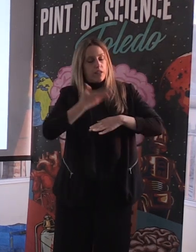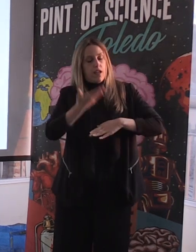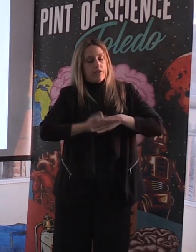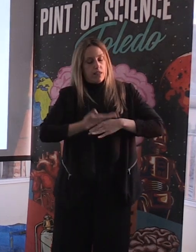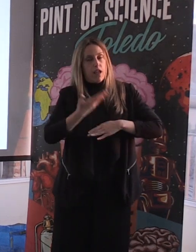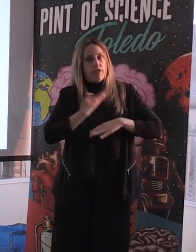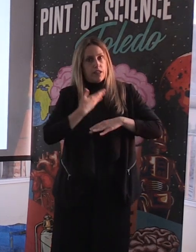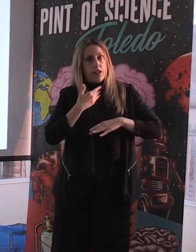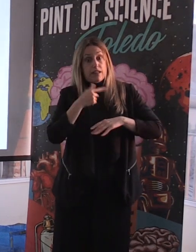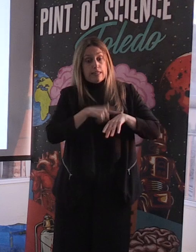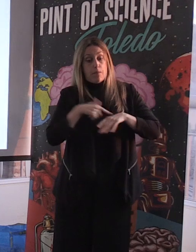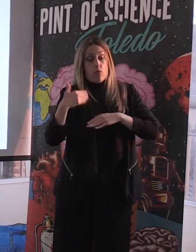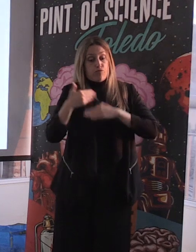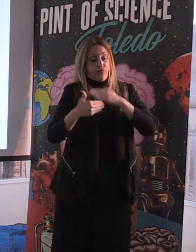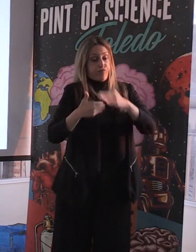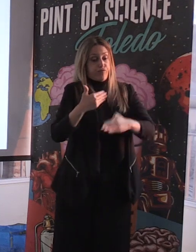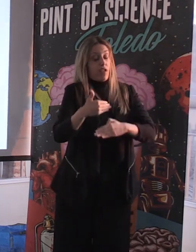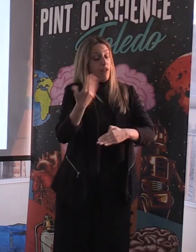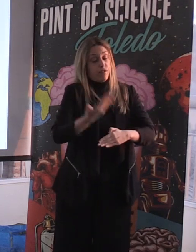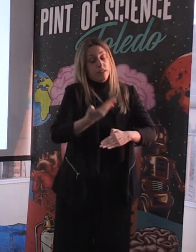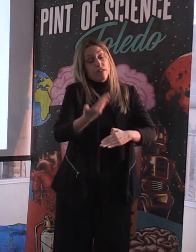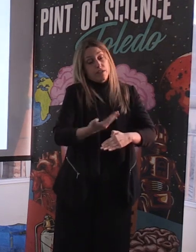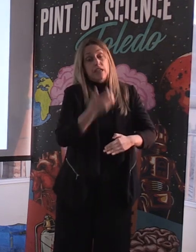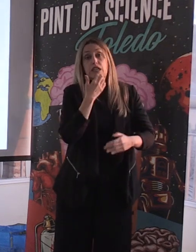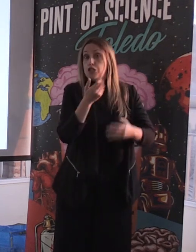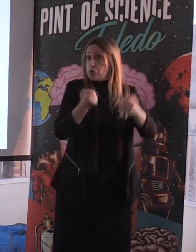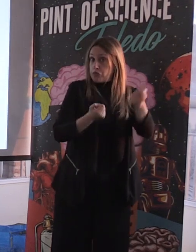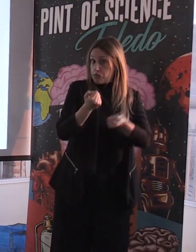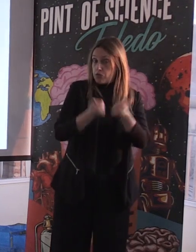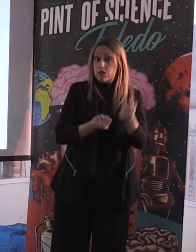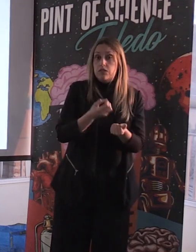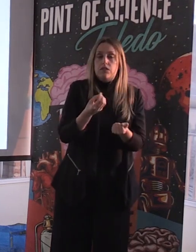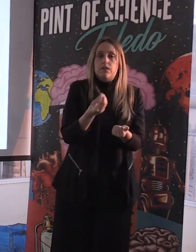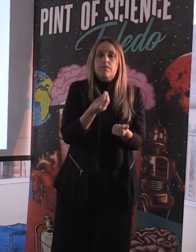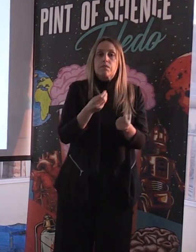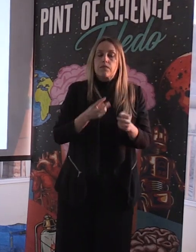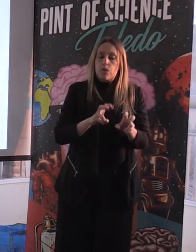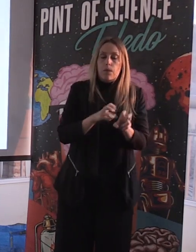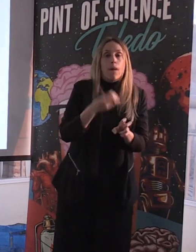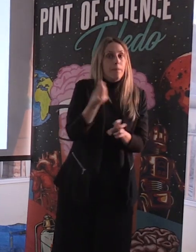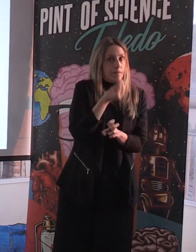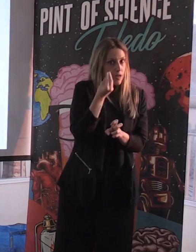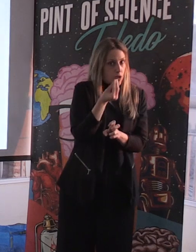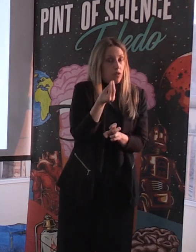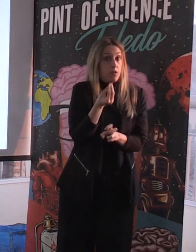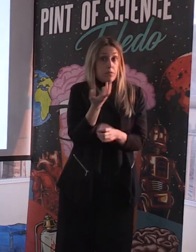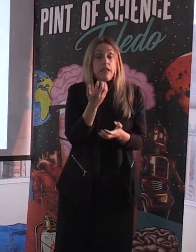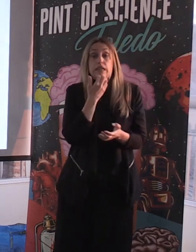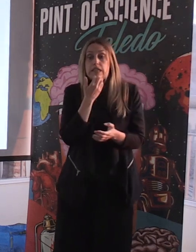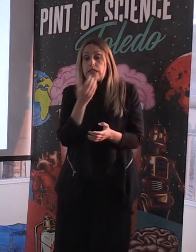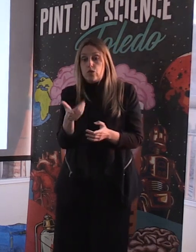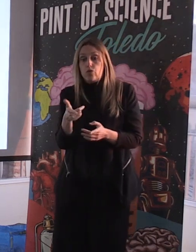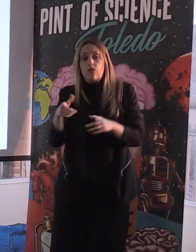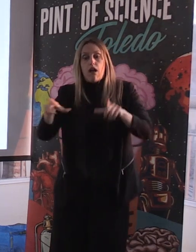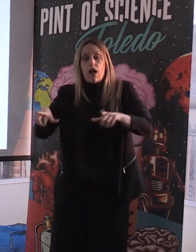inevitable. Y si tú tienes un coche viejo, mejor no llevar el coche la décima vez al taller, mejor